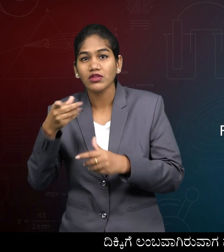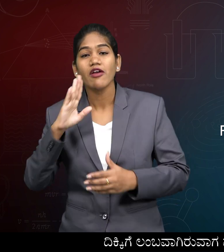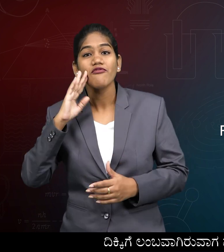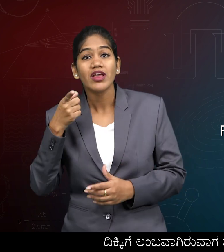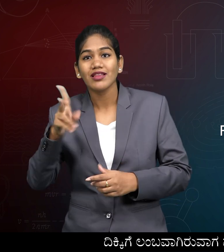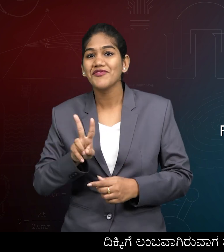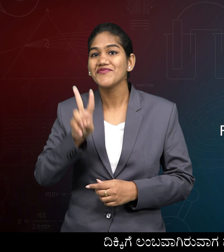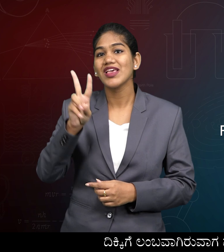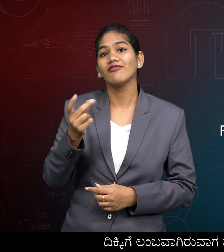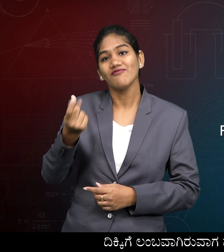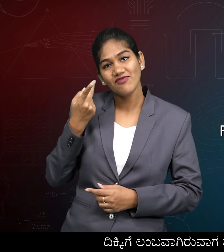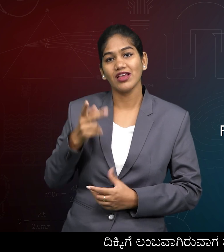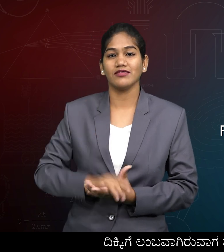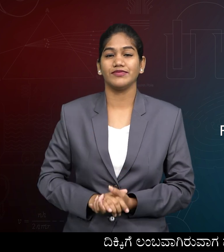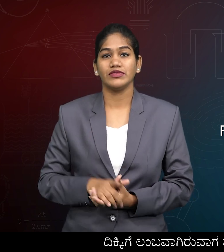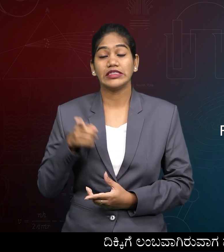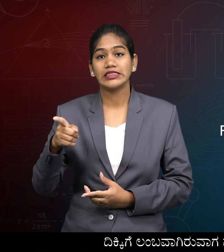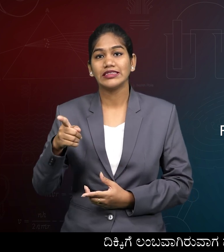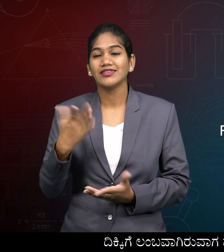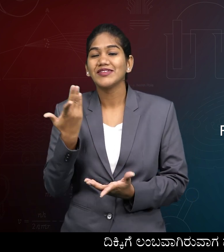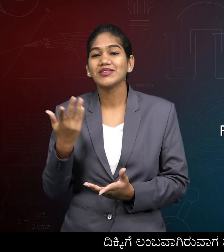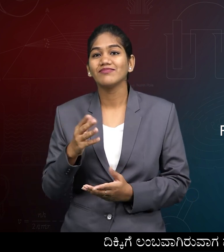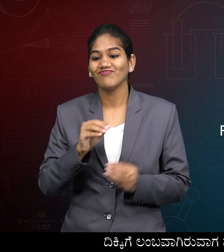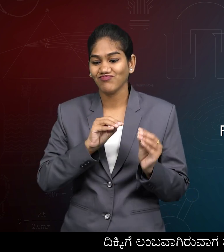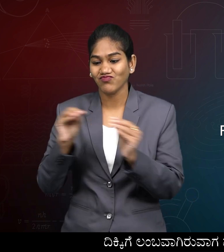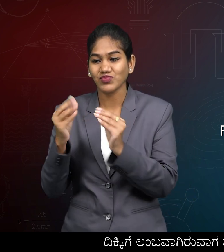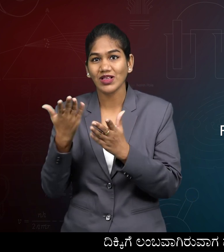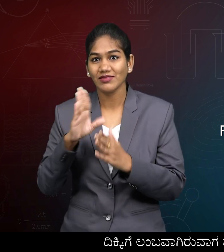ದಿಕ್ಕಿಗೆ ಲಂಬವಾಗಿರುವಾಗ ಮಾತ್ರ ಚೆನ್ನಾಗಿ ಹಿಡಿದಿಟ್ಟುಕೊಳ್ಳುತ್ತದೆ.